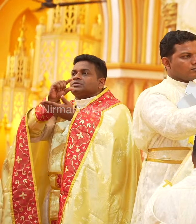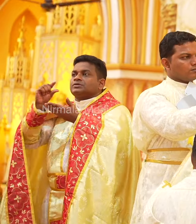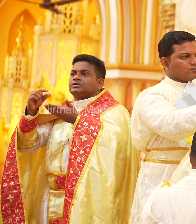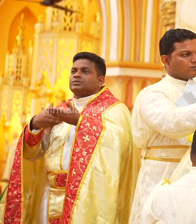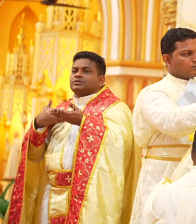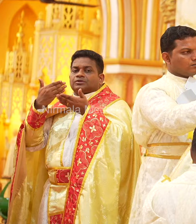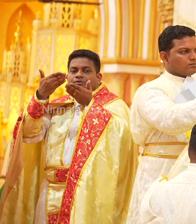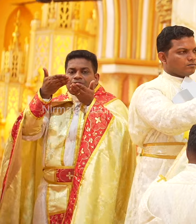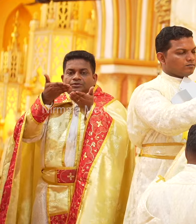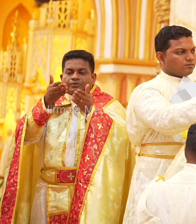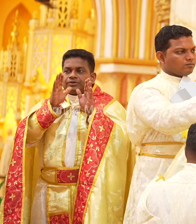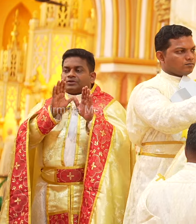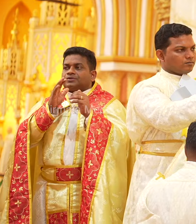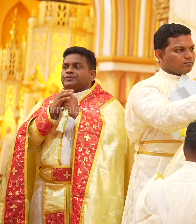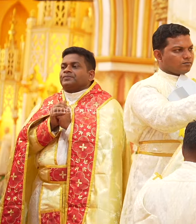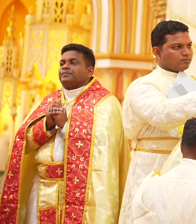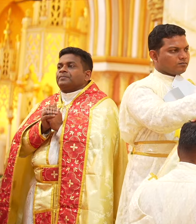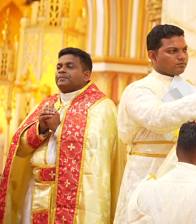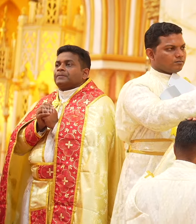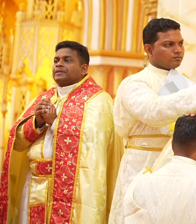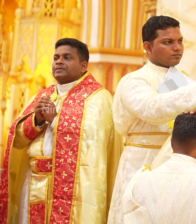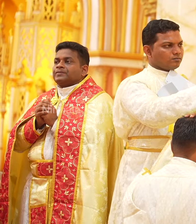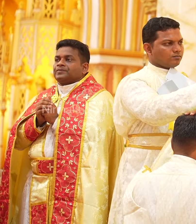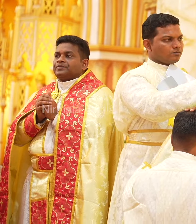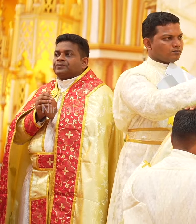ഞാൻ നൽകുന്നതിന് വേണ്ടിയാണല്ലോ.